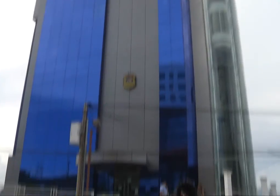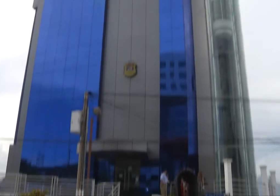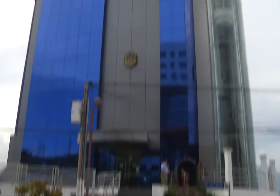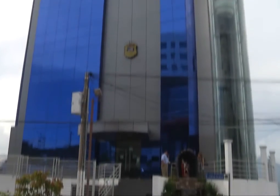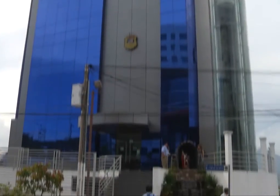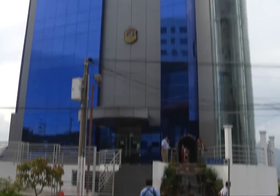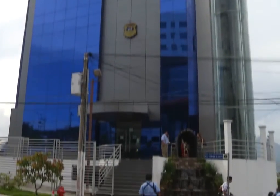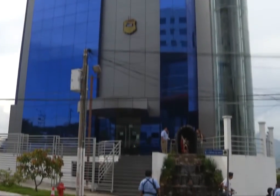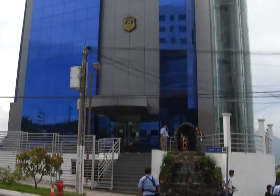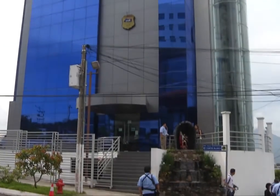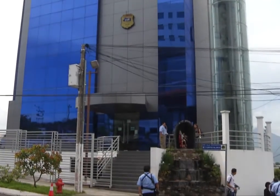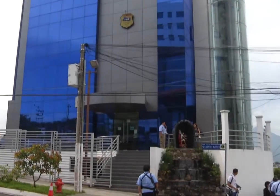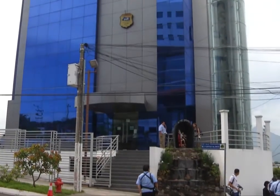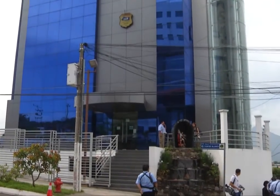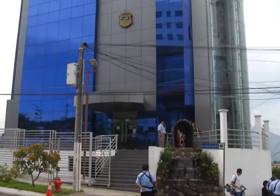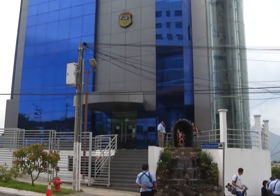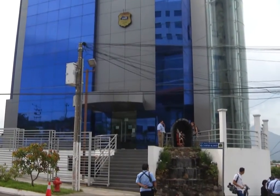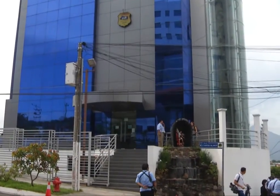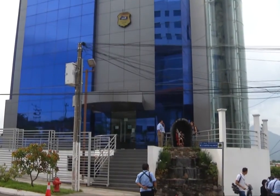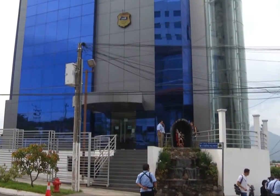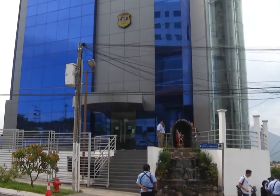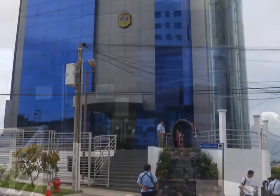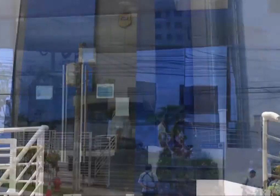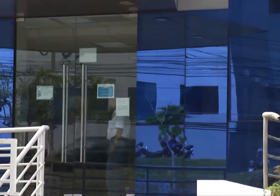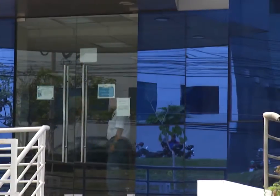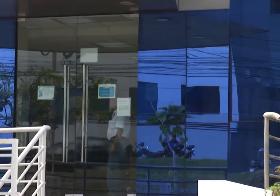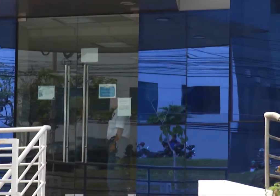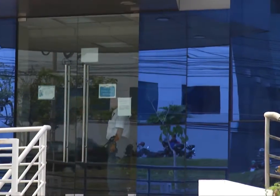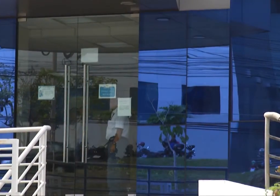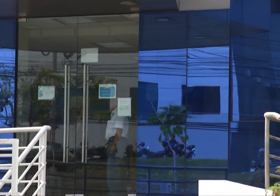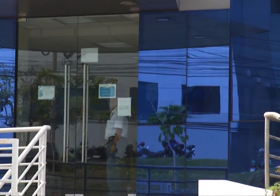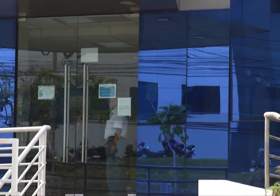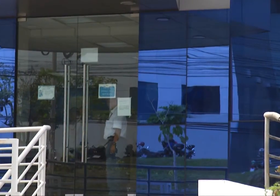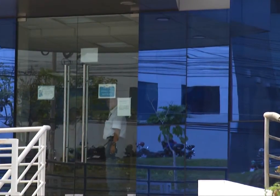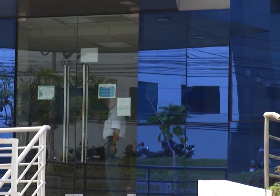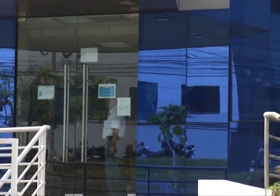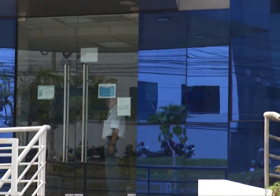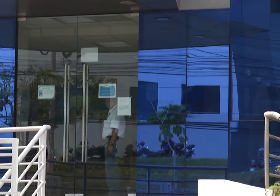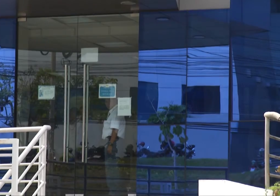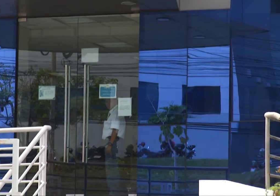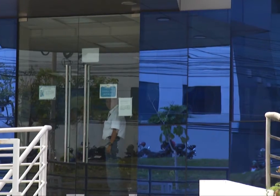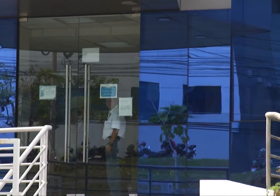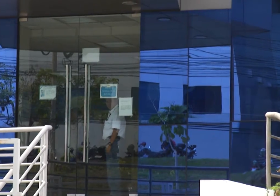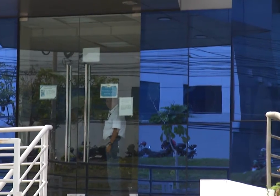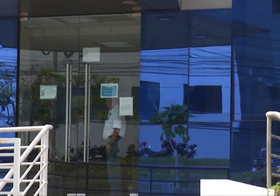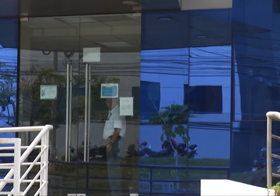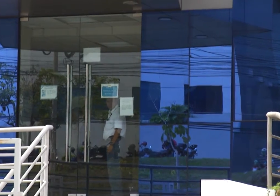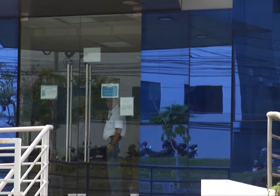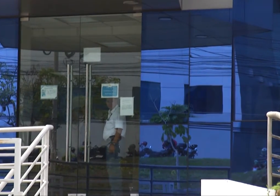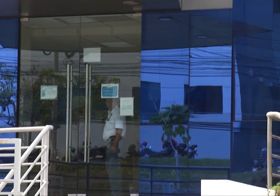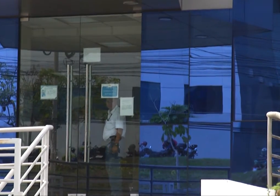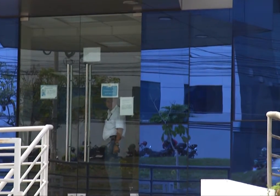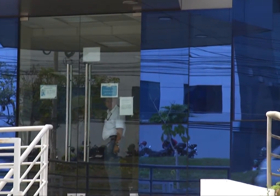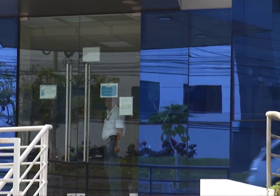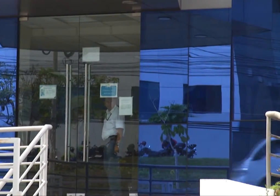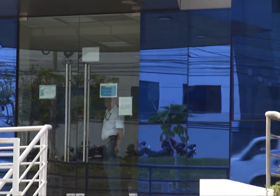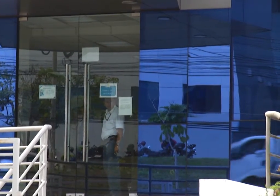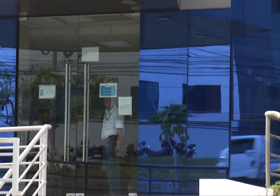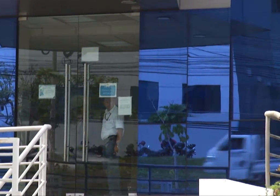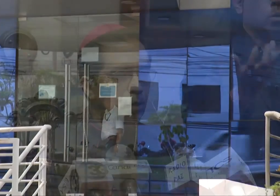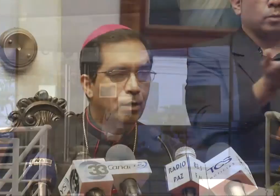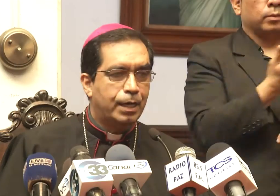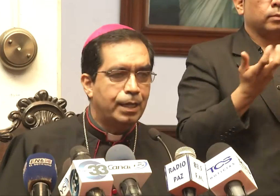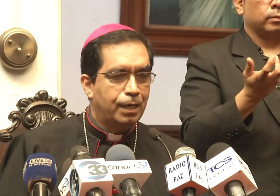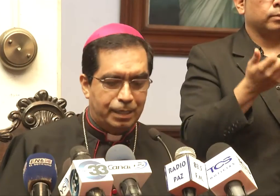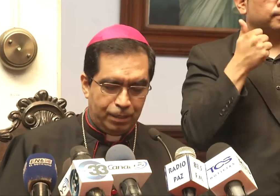tenga vinculaciones con ningún partido político ni otros grupos de poder, sino que sea alguien comprometido con la misión de establecer